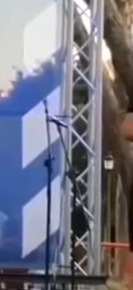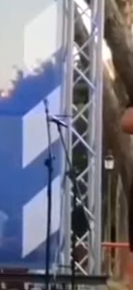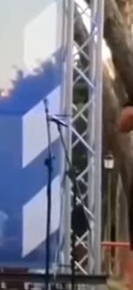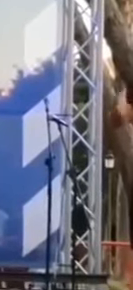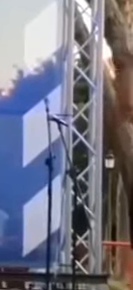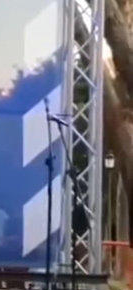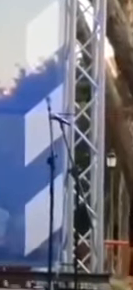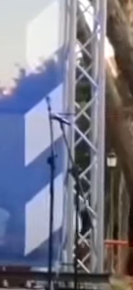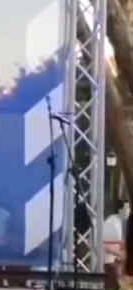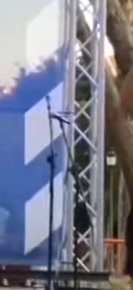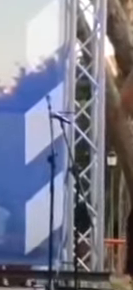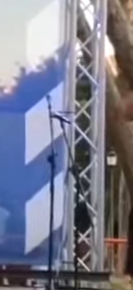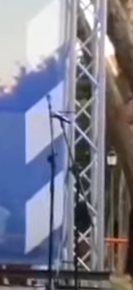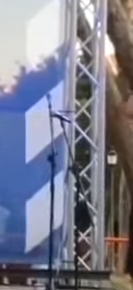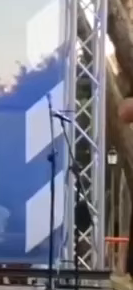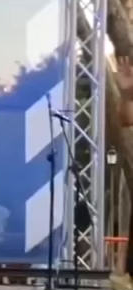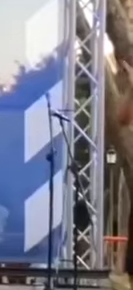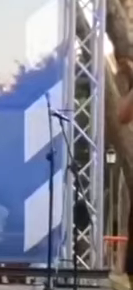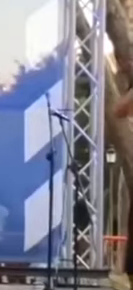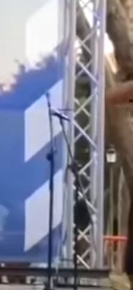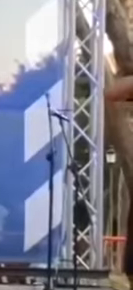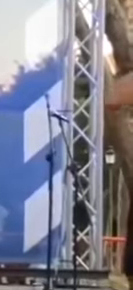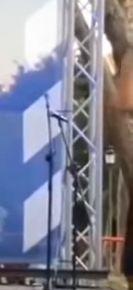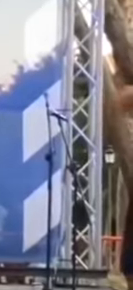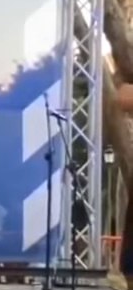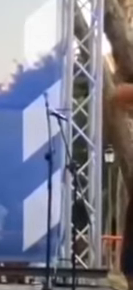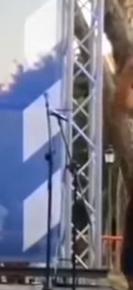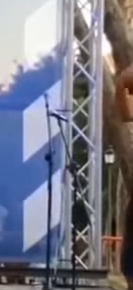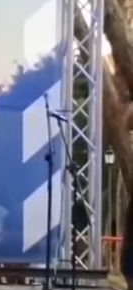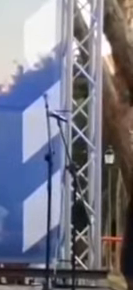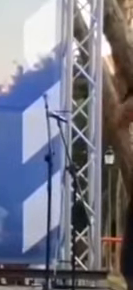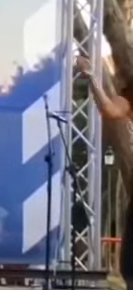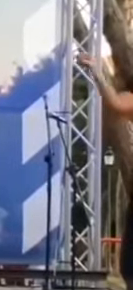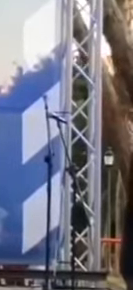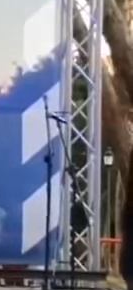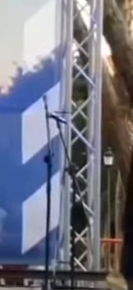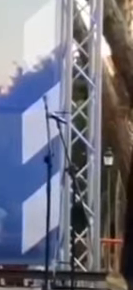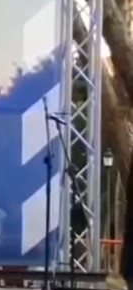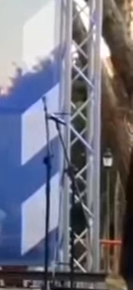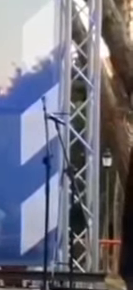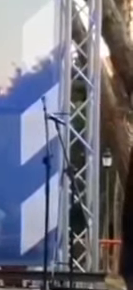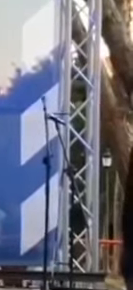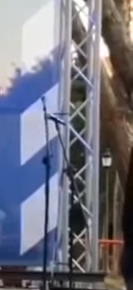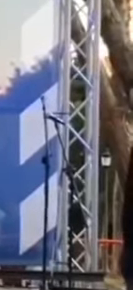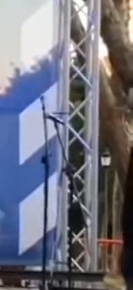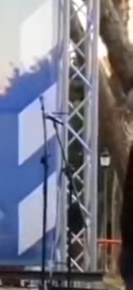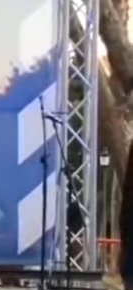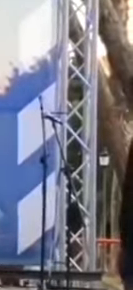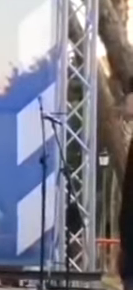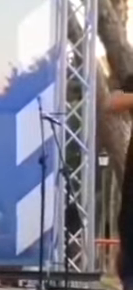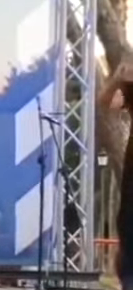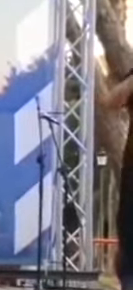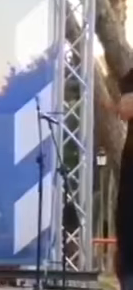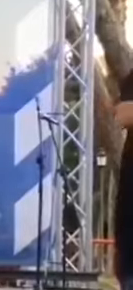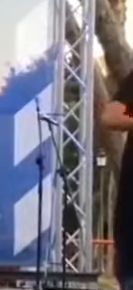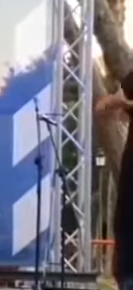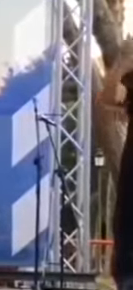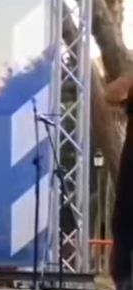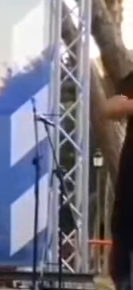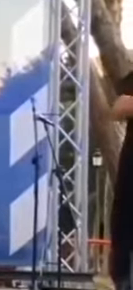con le coperture economiche, sono state puntualmente gettate nel cestino. Non è stata